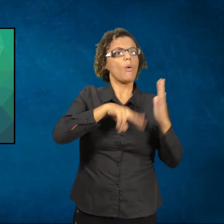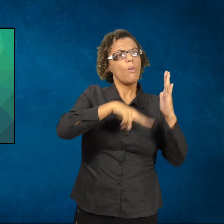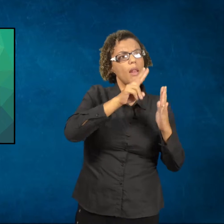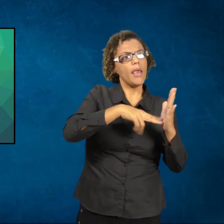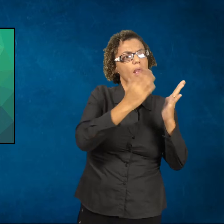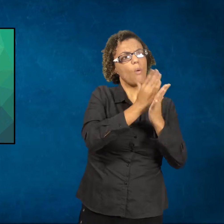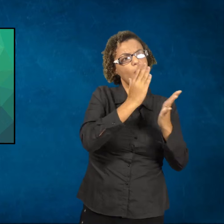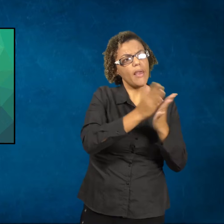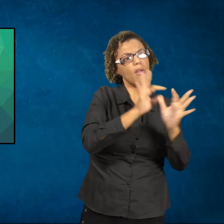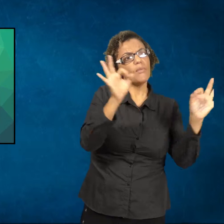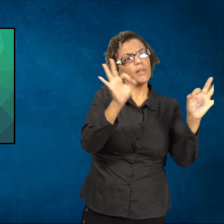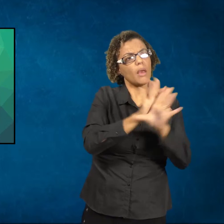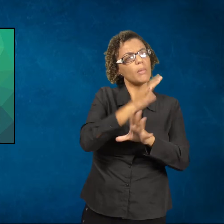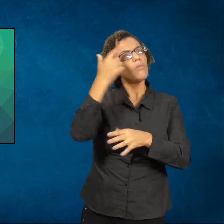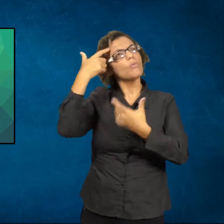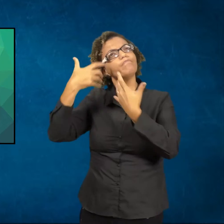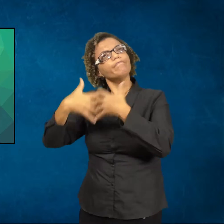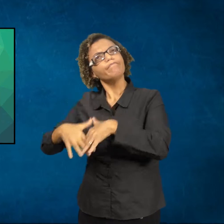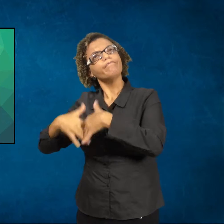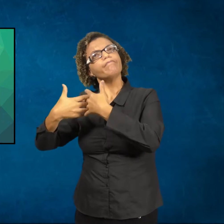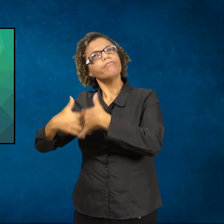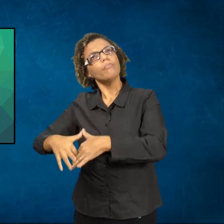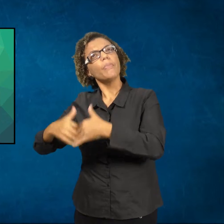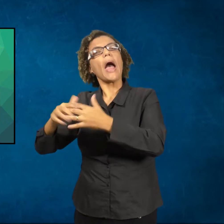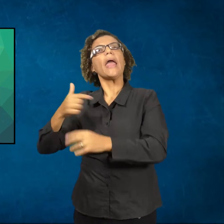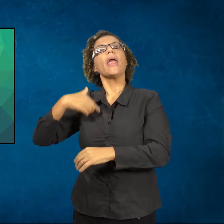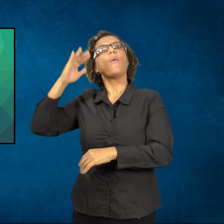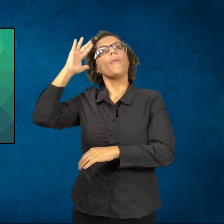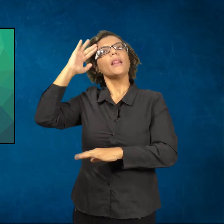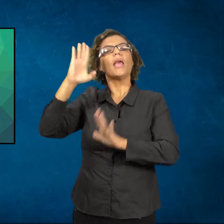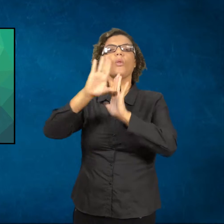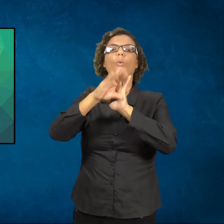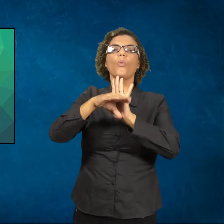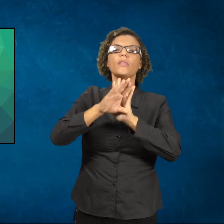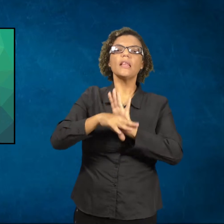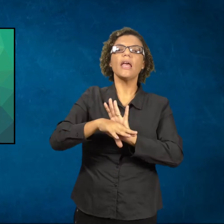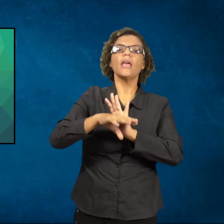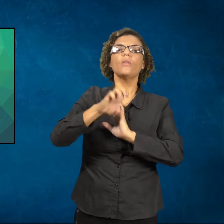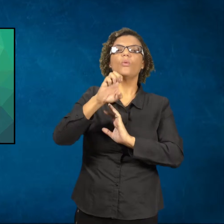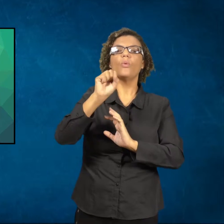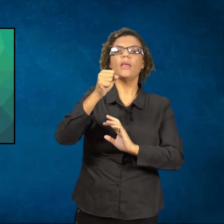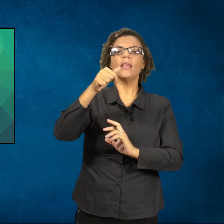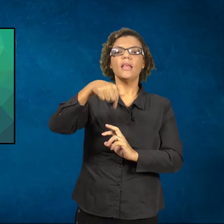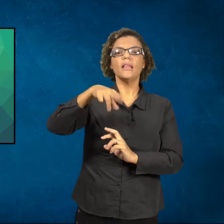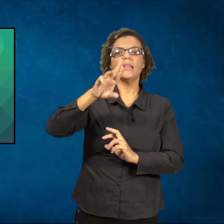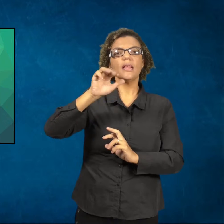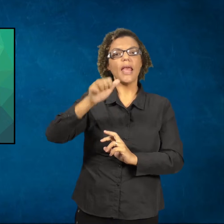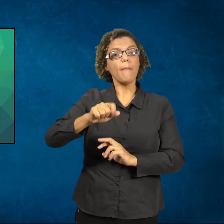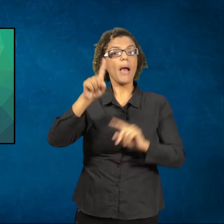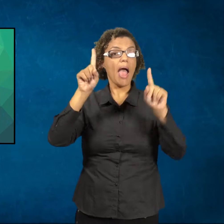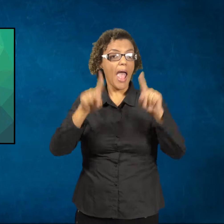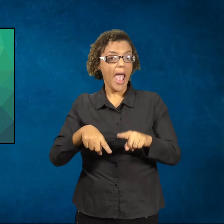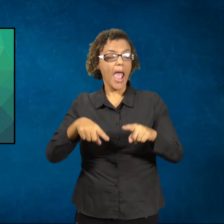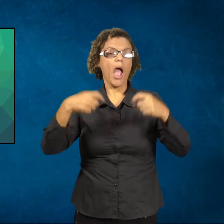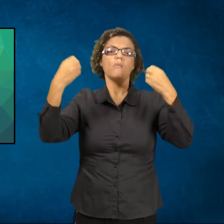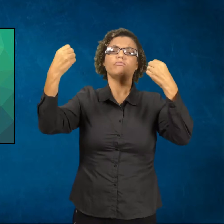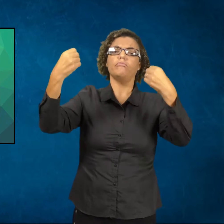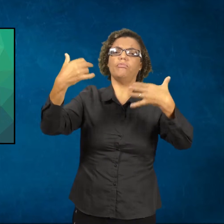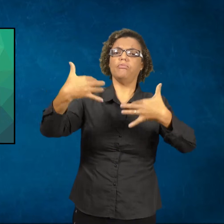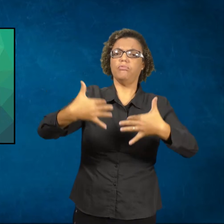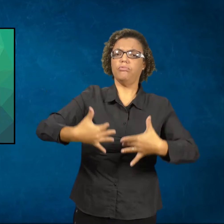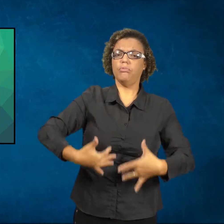que esquema é ... e aí você faz uma definição. A gente fez uma